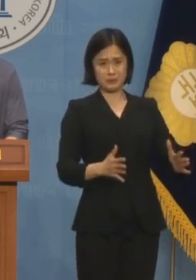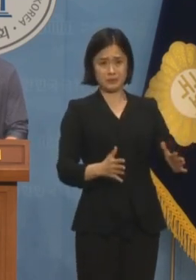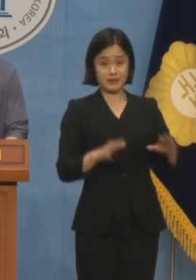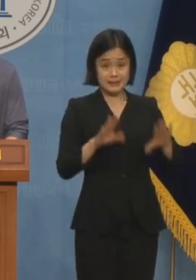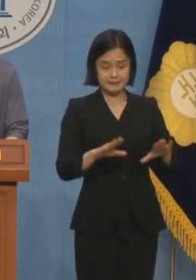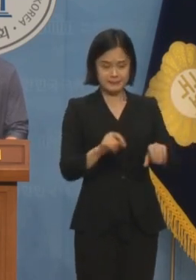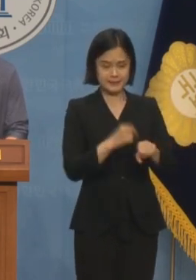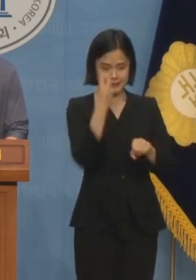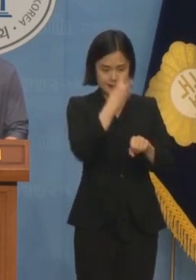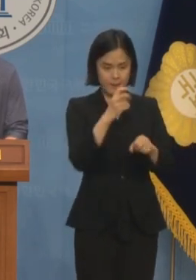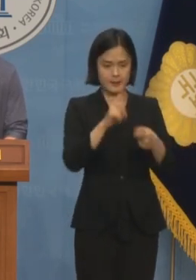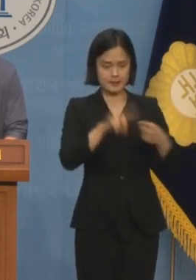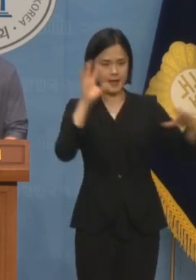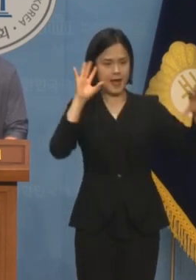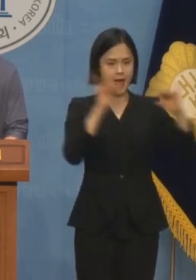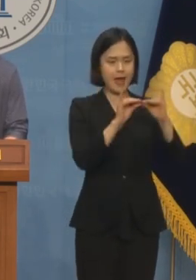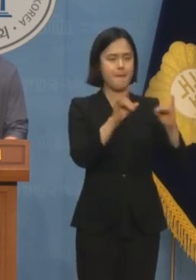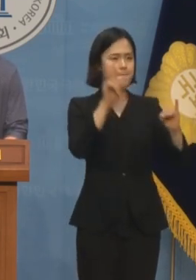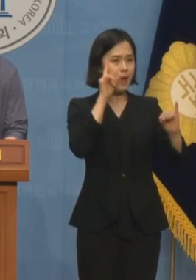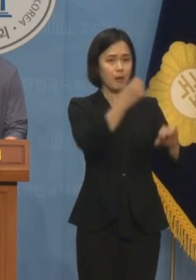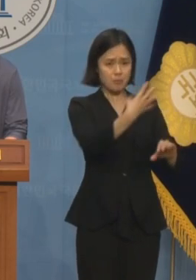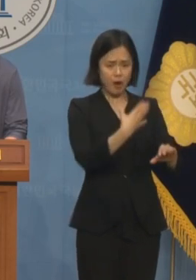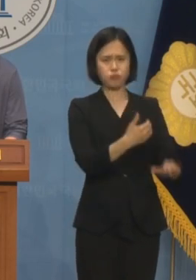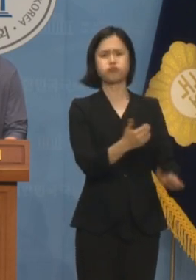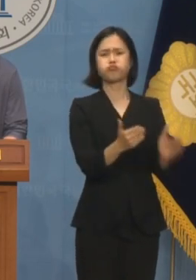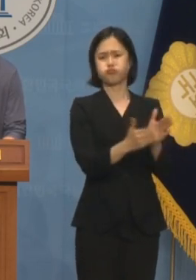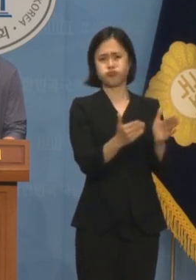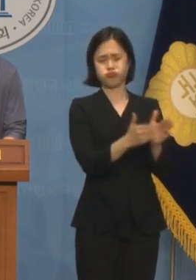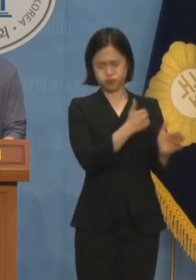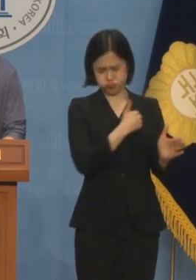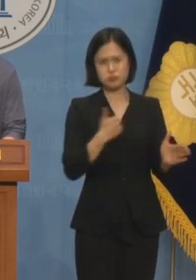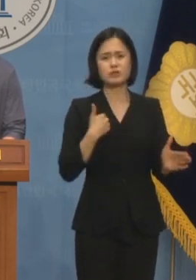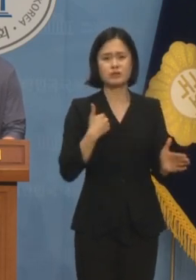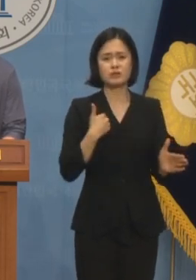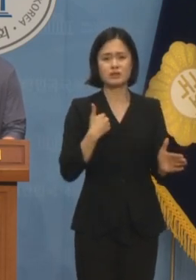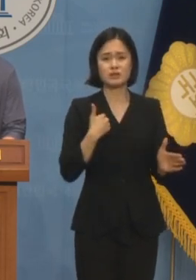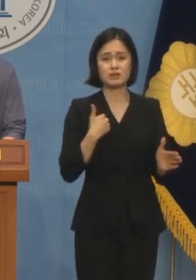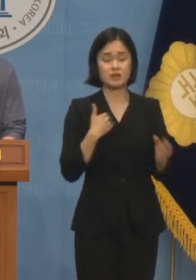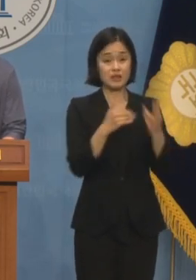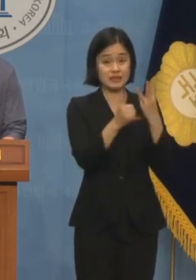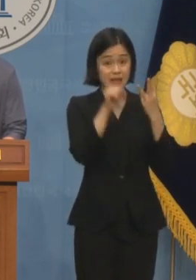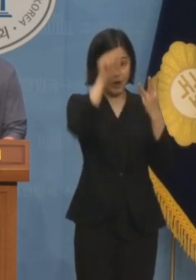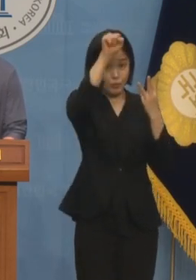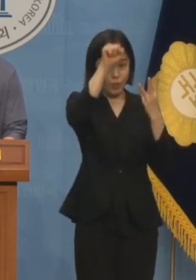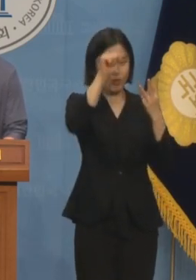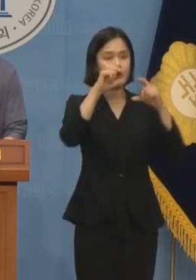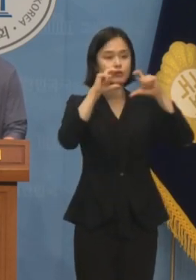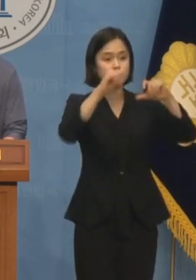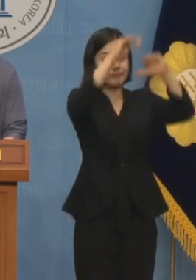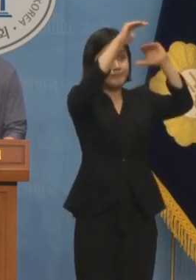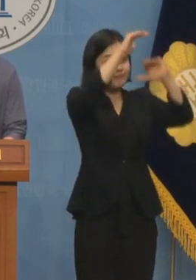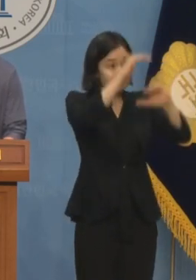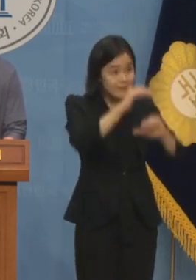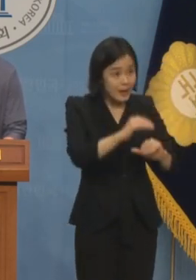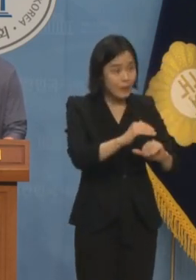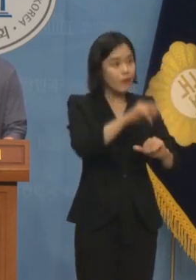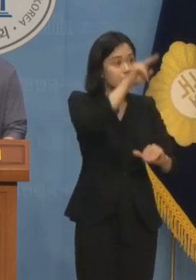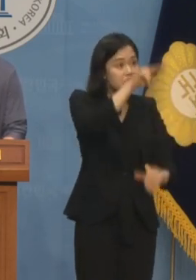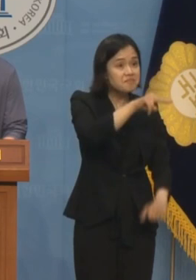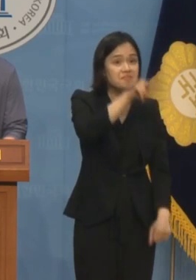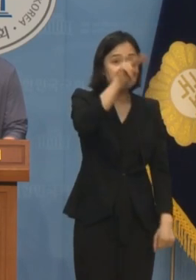선언하면 될 일 아닙니까? 새 후보의 출마 선언문을 시간 순서대로 쭉